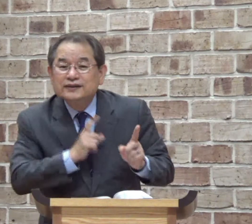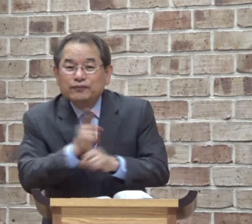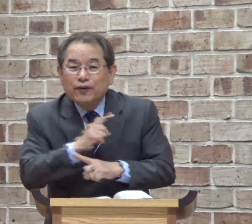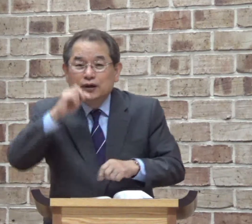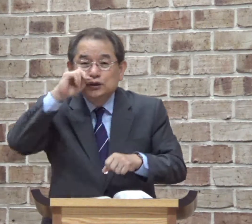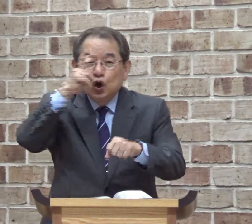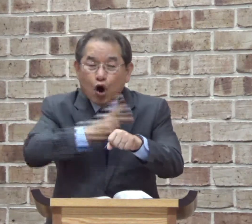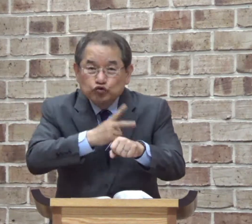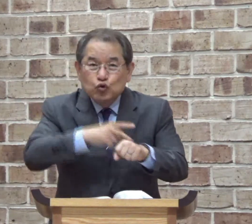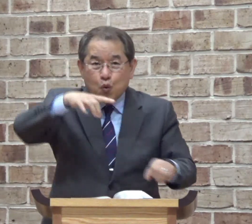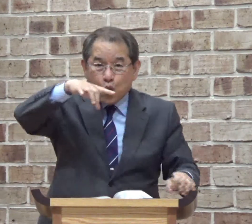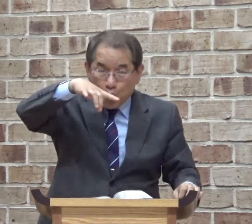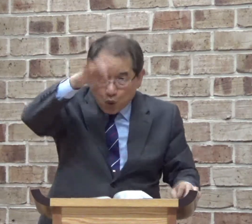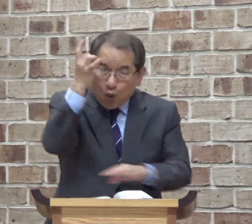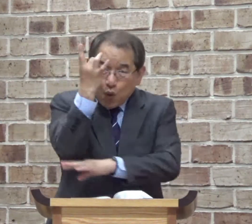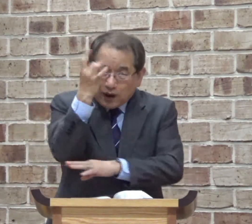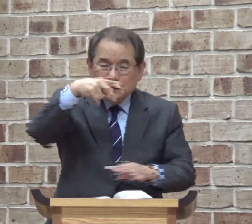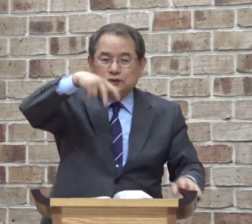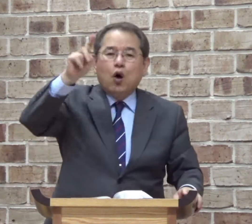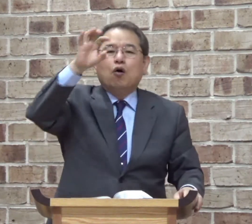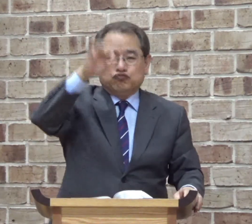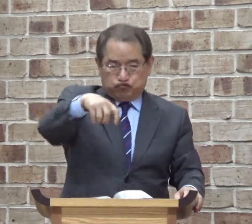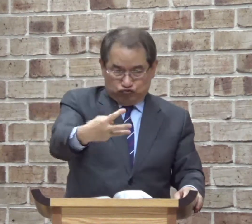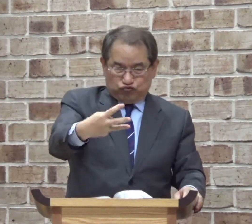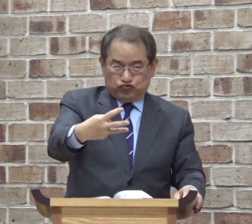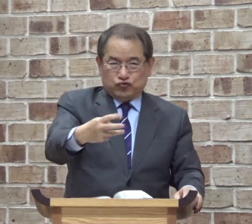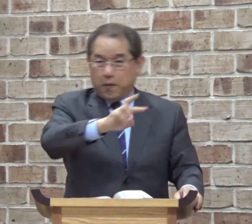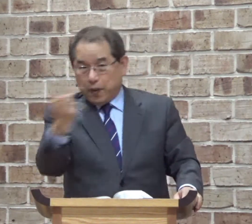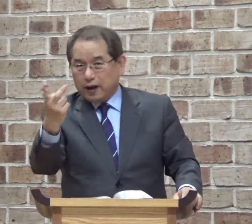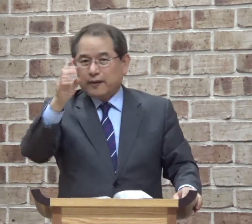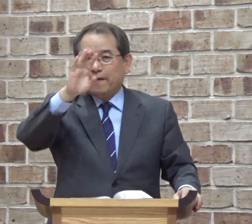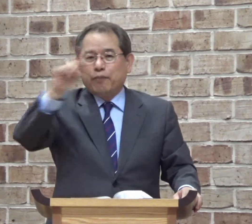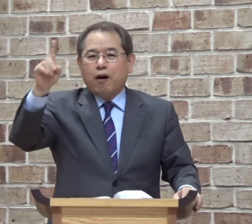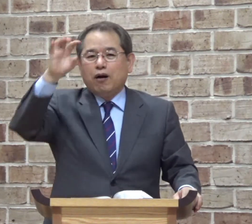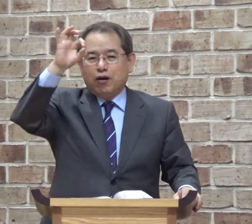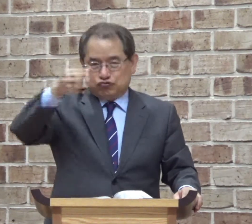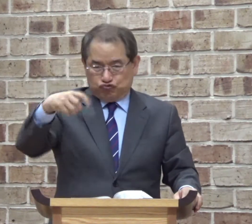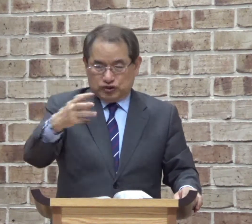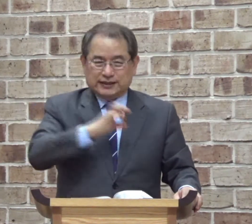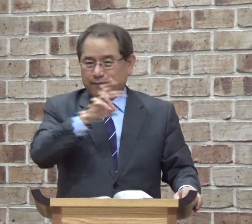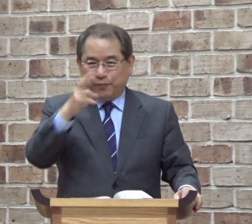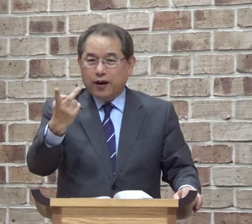뜻에서 바꾸어 바울, 작은